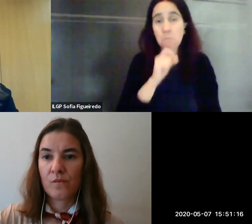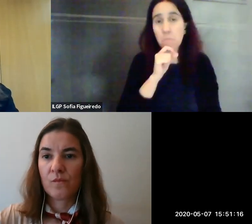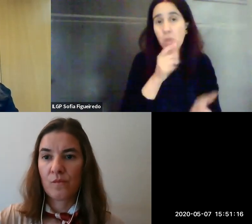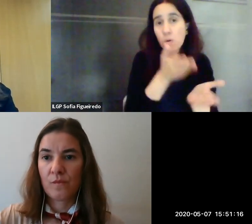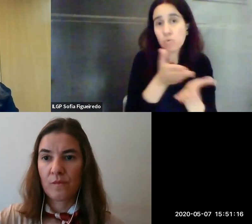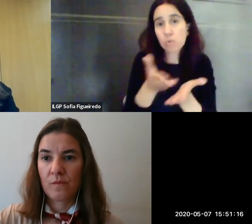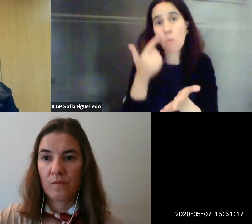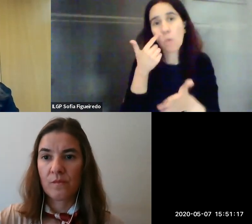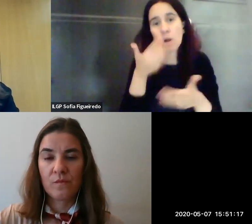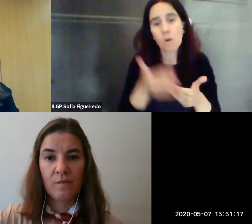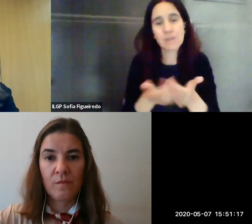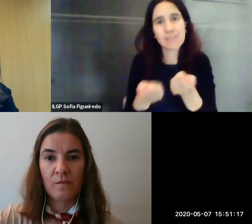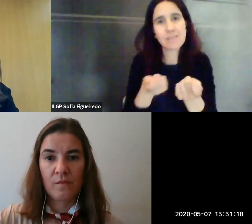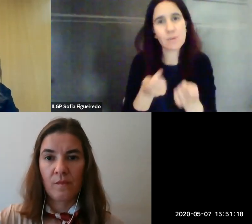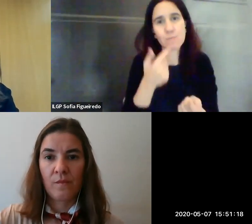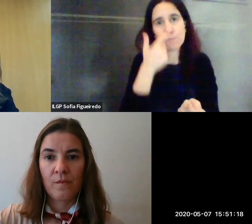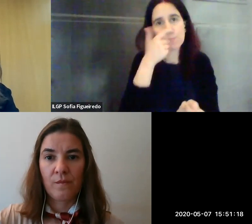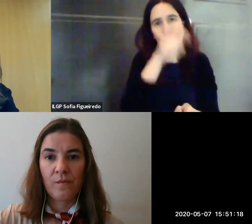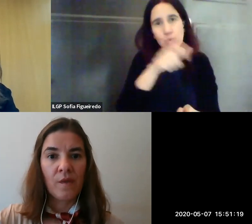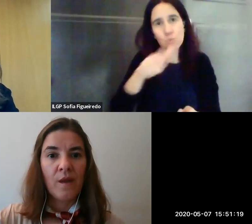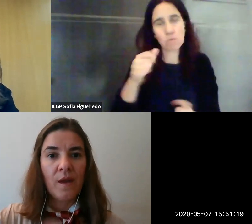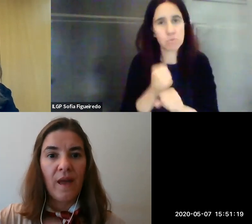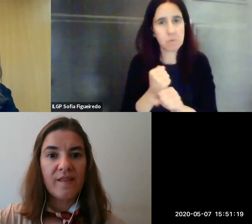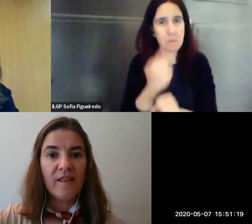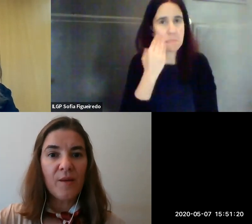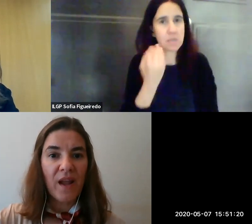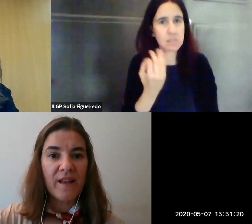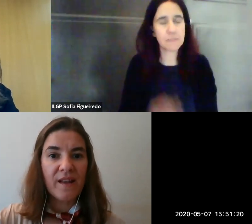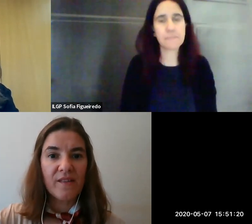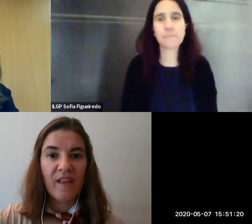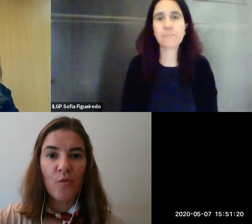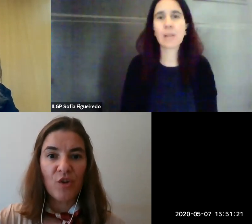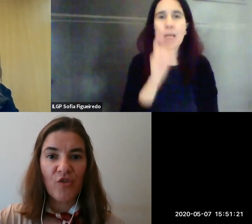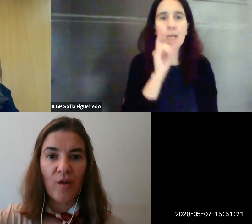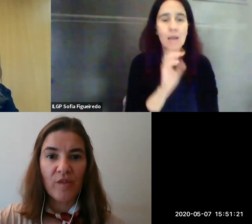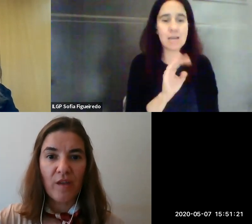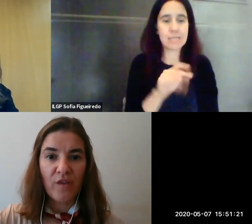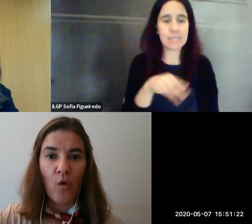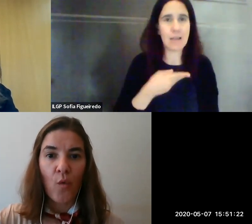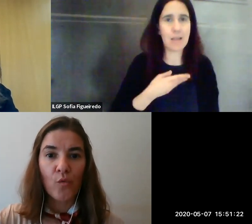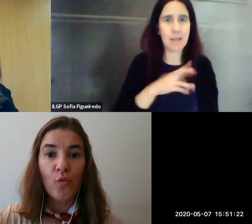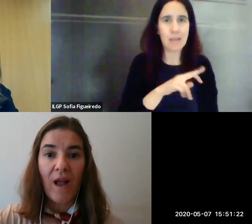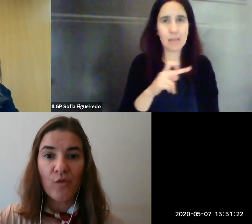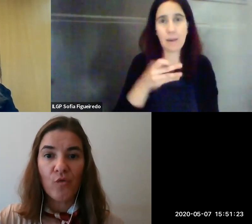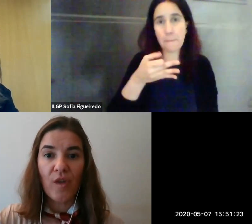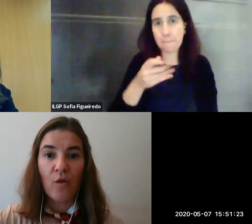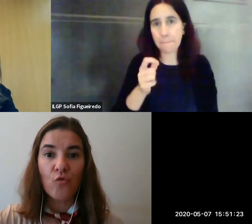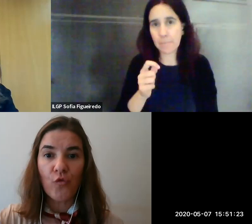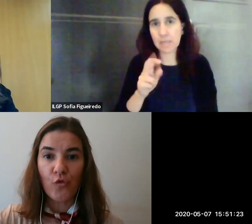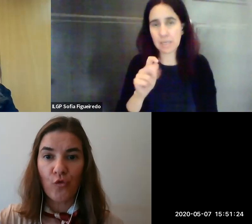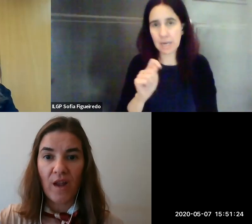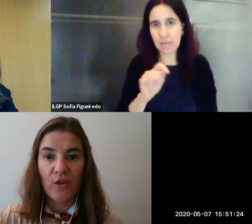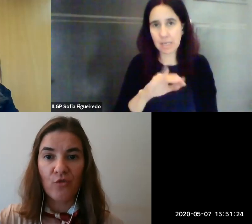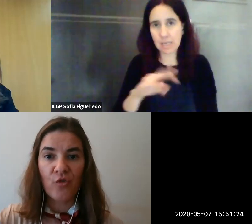na organização pessoal do trabalho, acho que sim. A Sandra Pereira tem uma questão que tem a ver com, no caso de